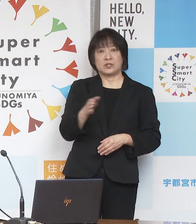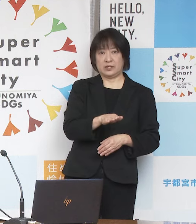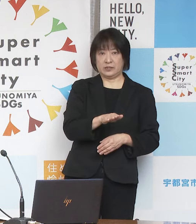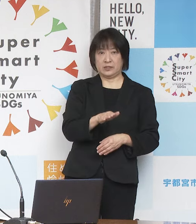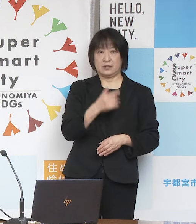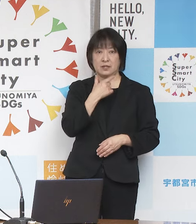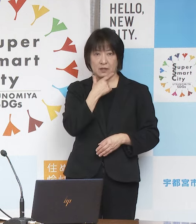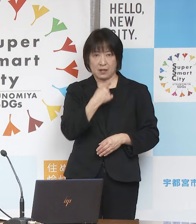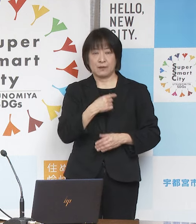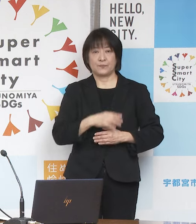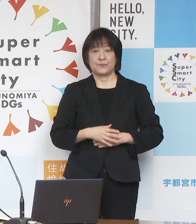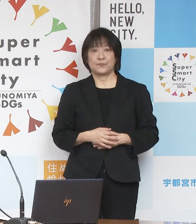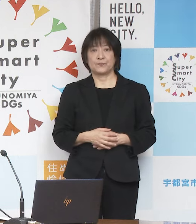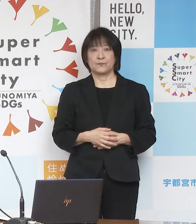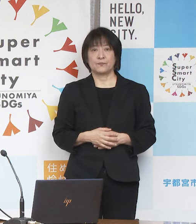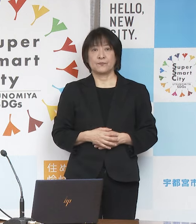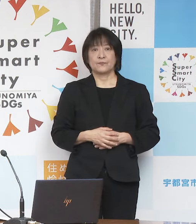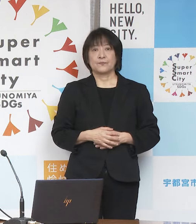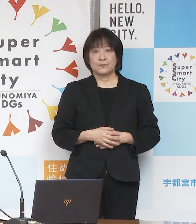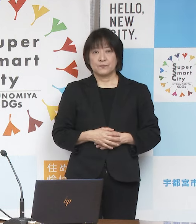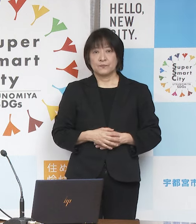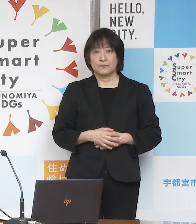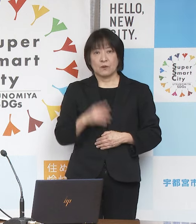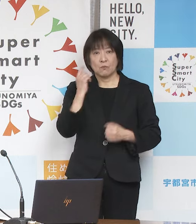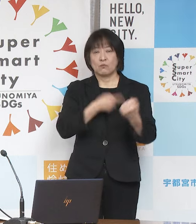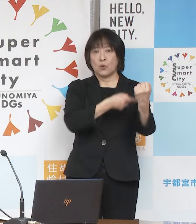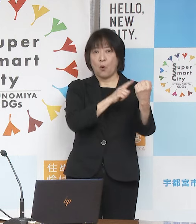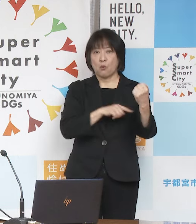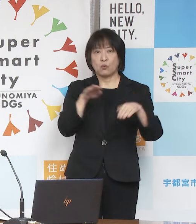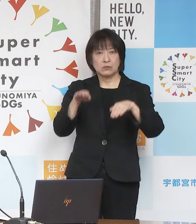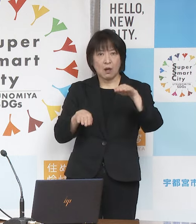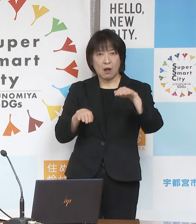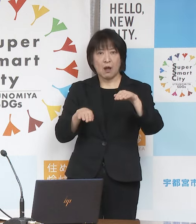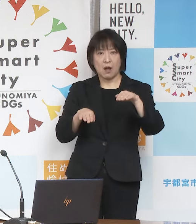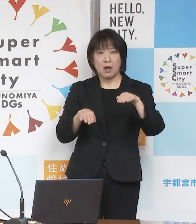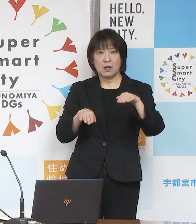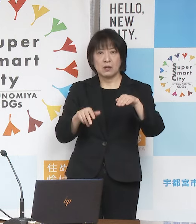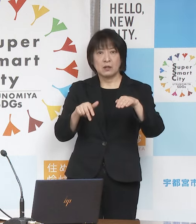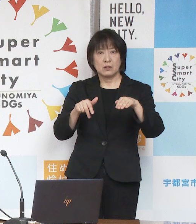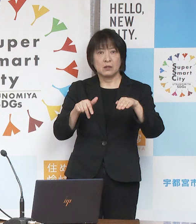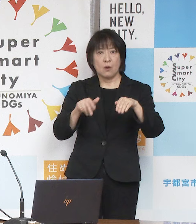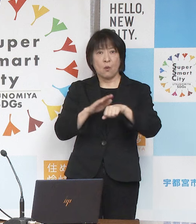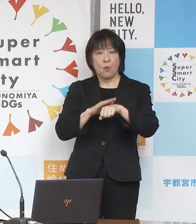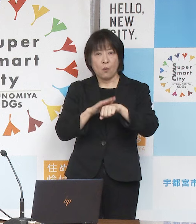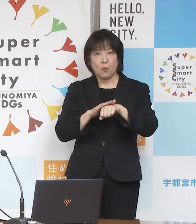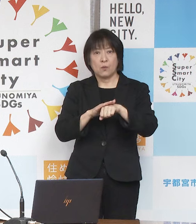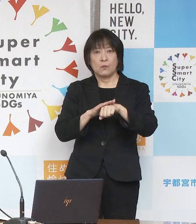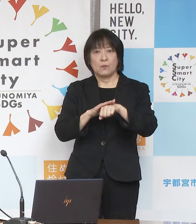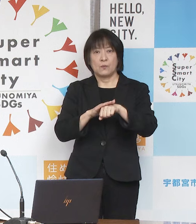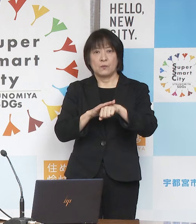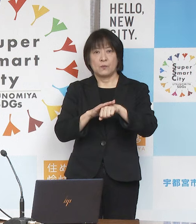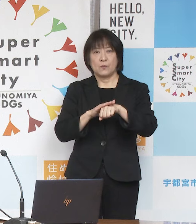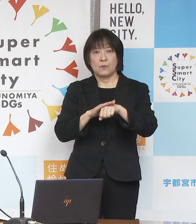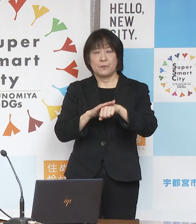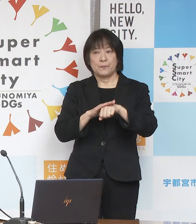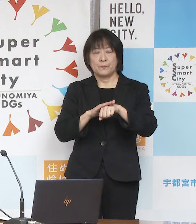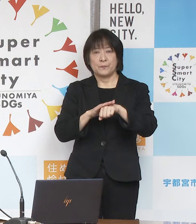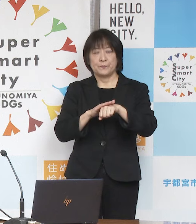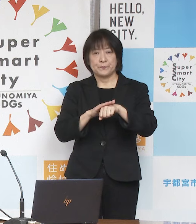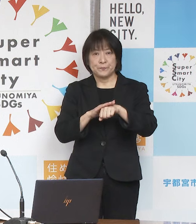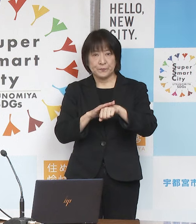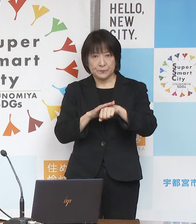たいと考えていますあとえ能力の差とスト方式ですでしたかそれ